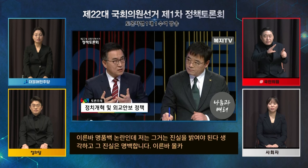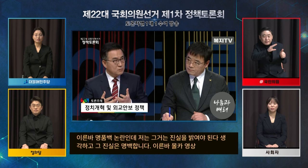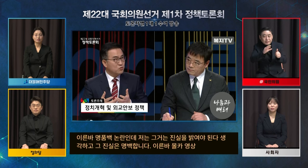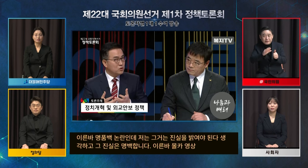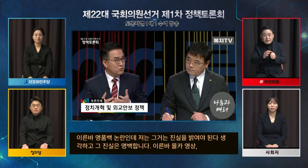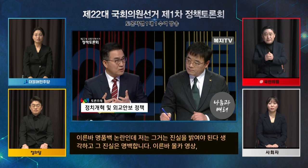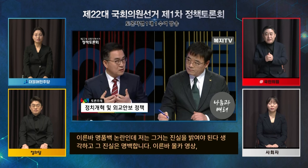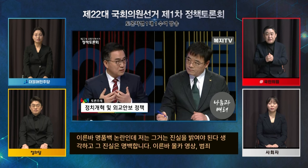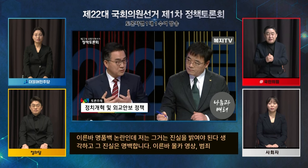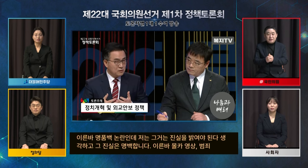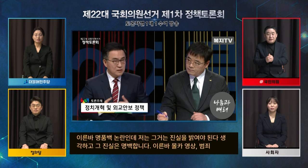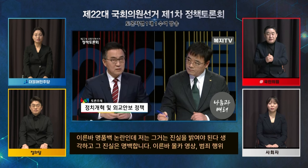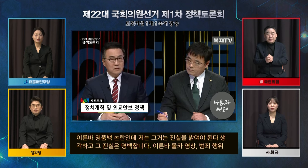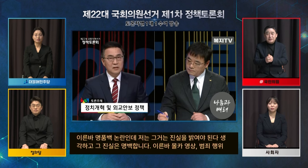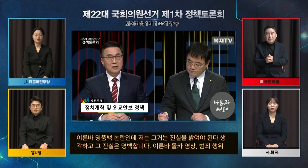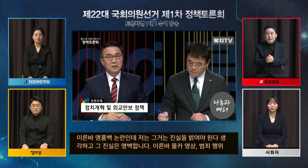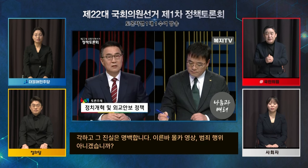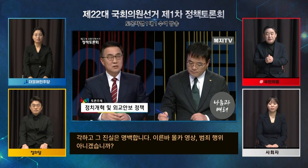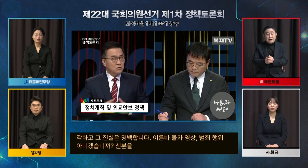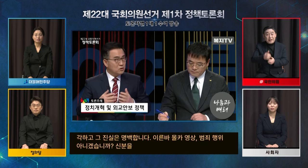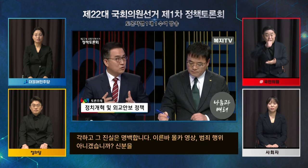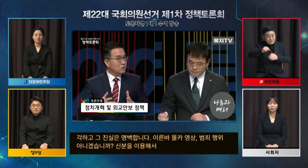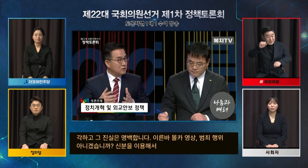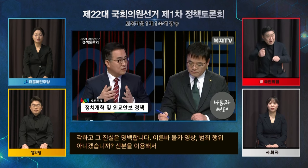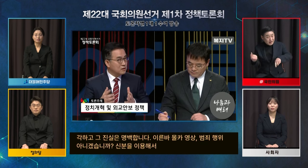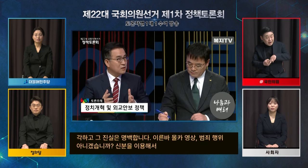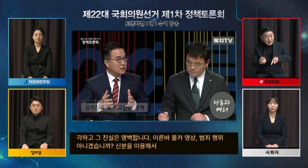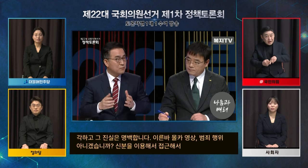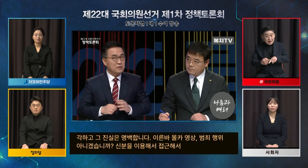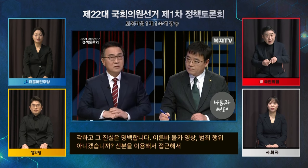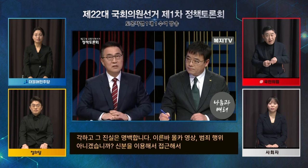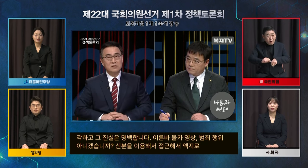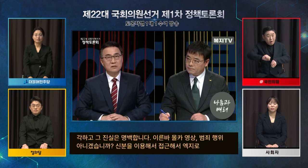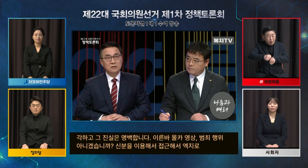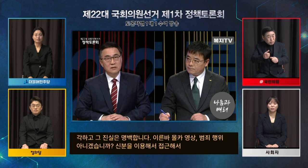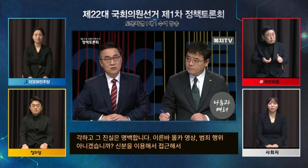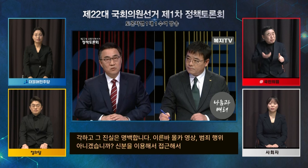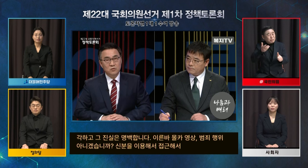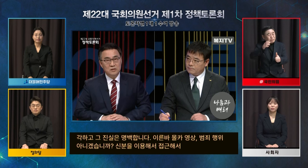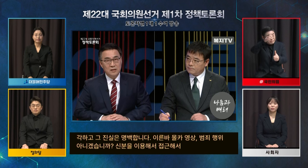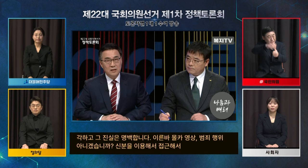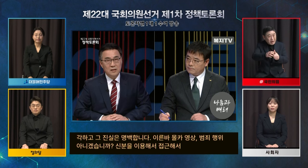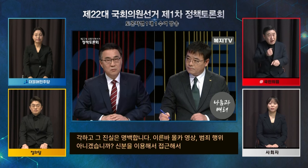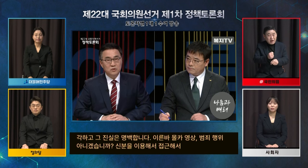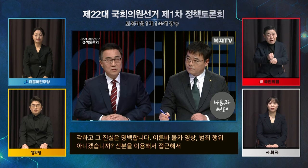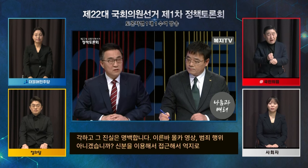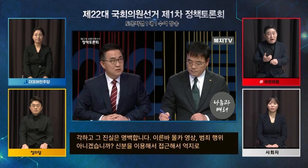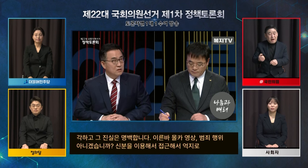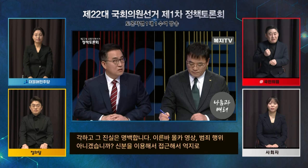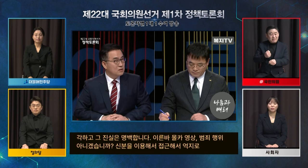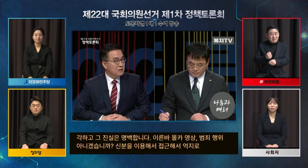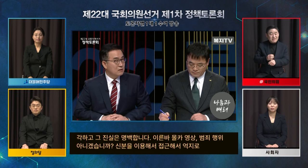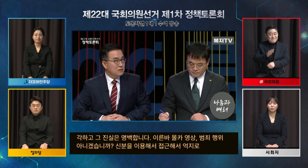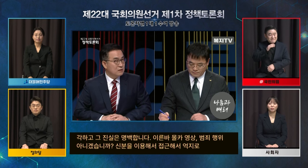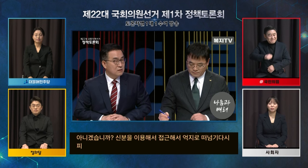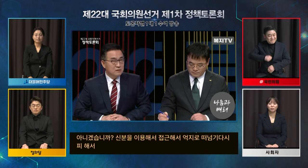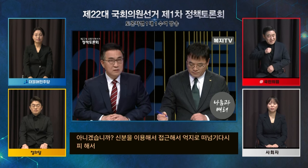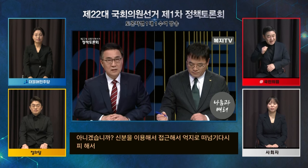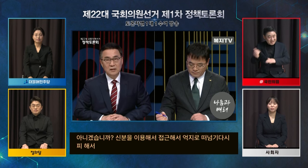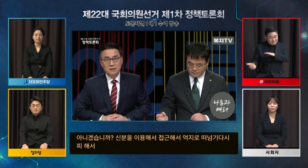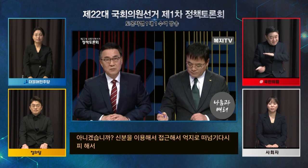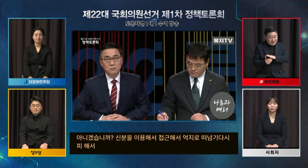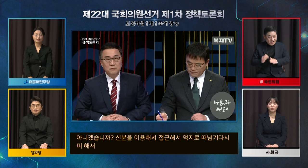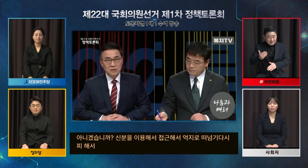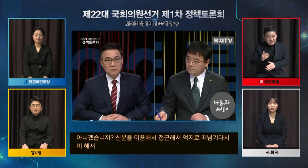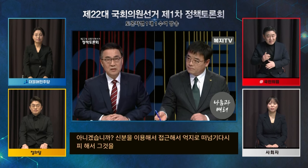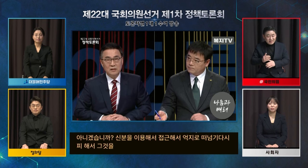선친간의 신분을 이용해서 접근해서 억지로 억지로 그걸 떠넘기다시피 해서 그걸 해서 그걸 가지고 이제 무슨 큰 정의를 실현한 듯이 하는 그런